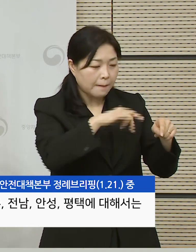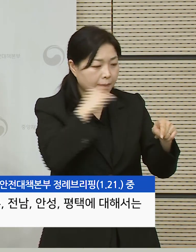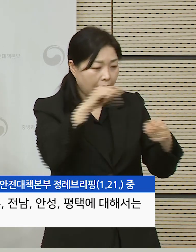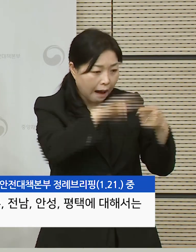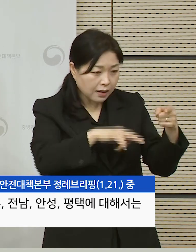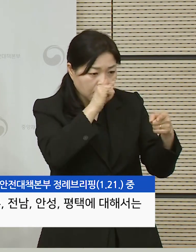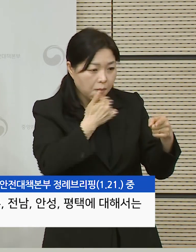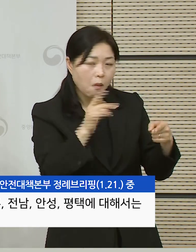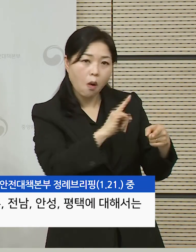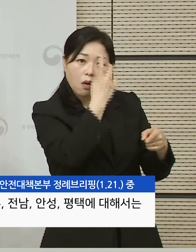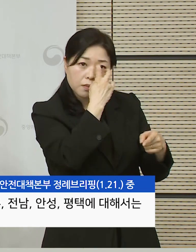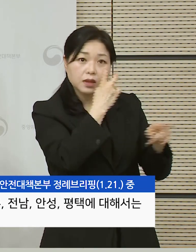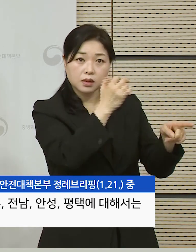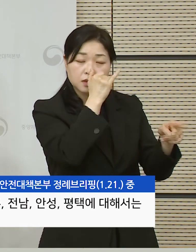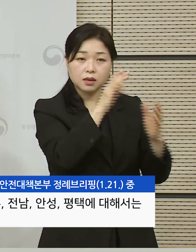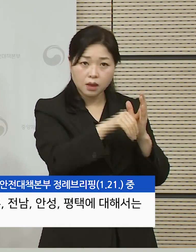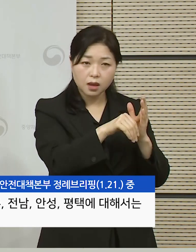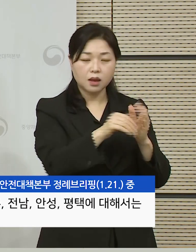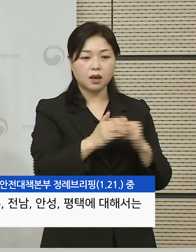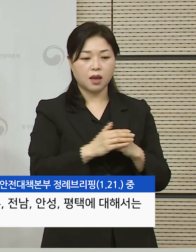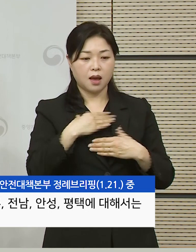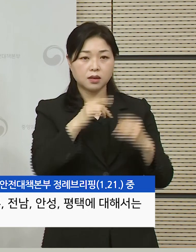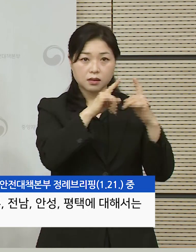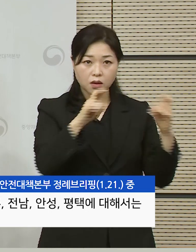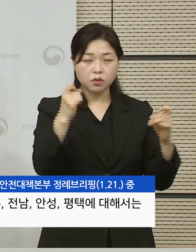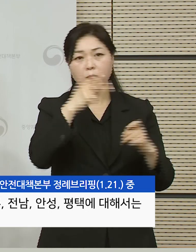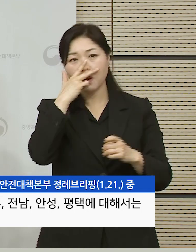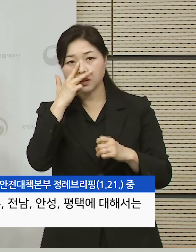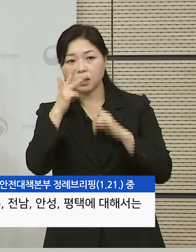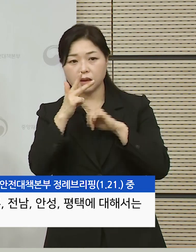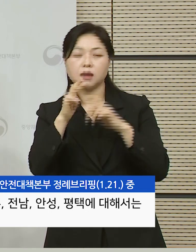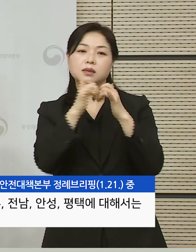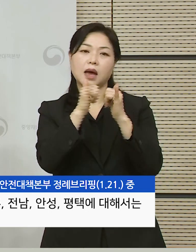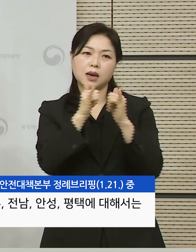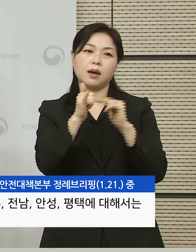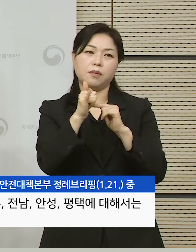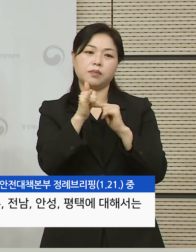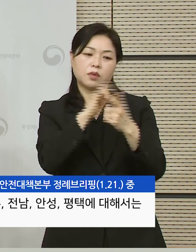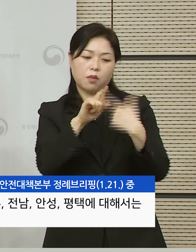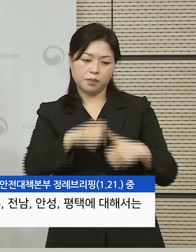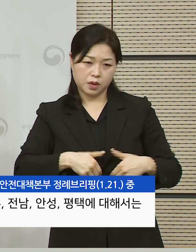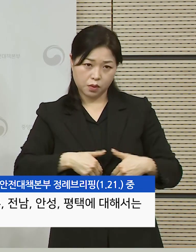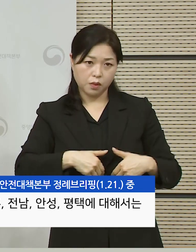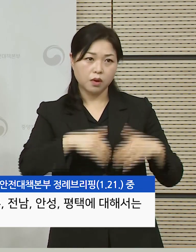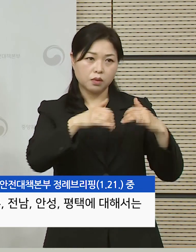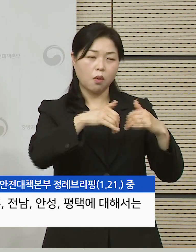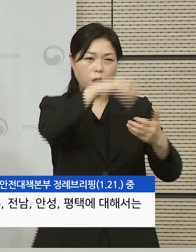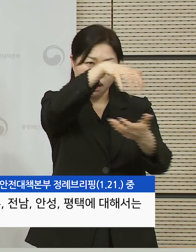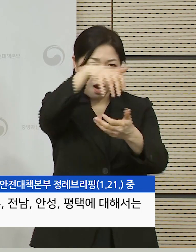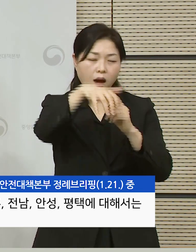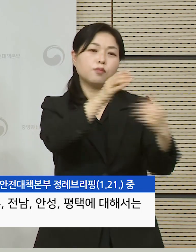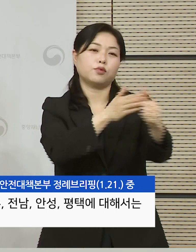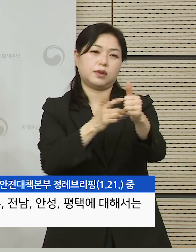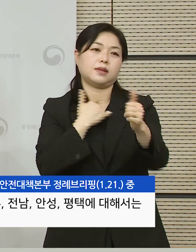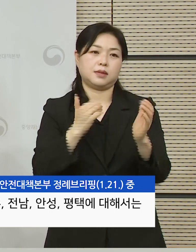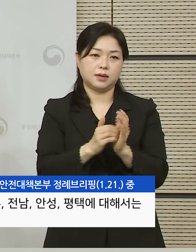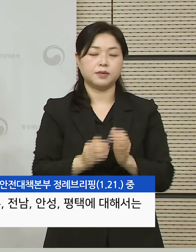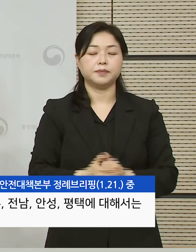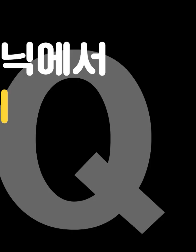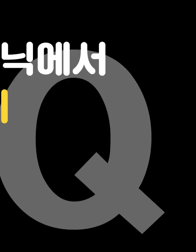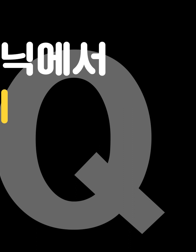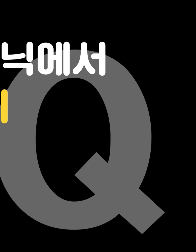내에서도 국방부를 통해서도 광주, 전남, 안성, 평택에 대해서는 인력 요청을 오늘 아침에 해놓은